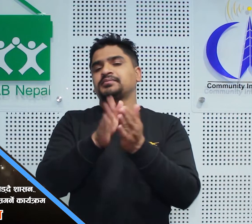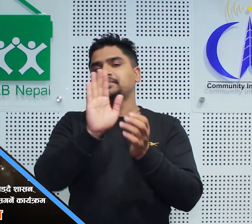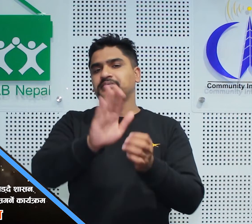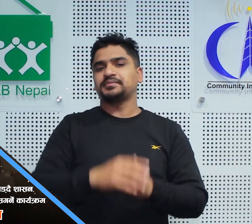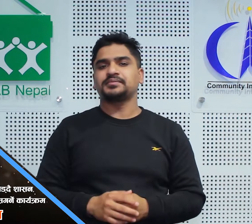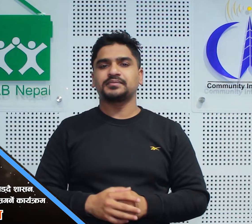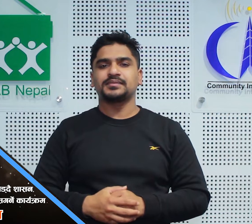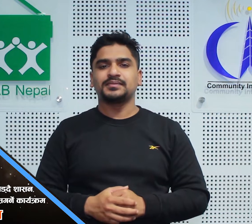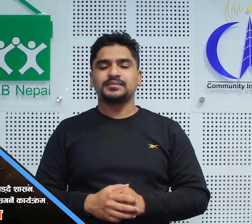गर्दछु।